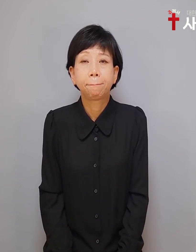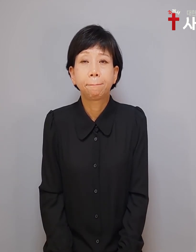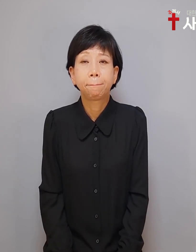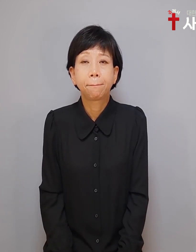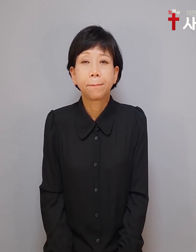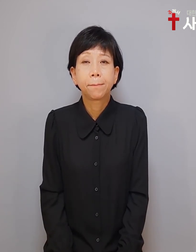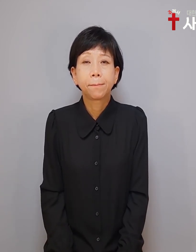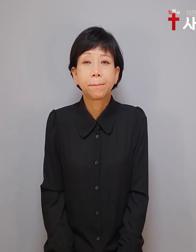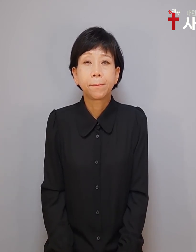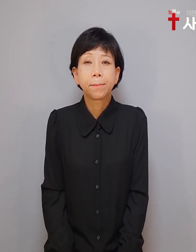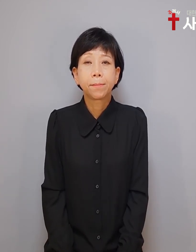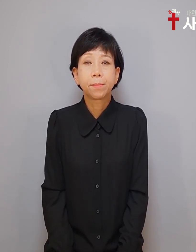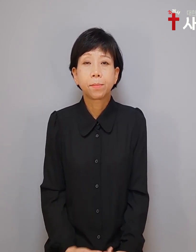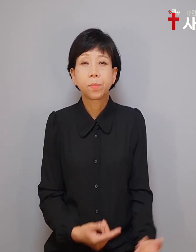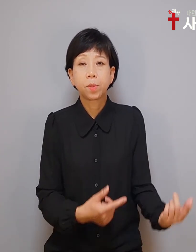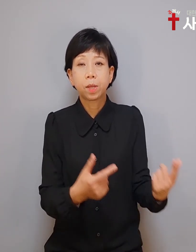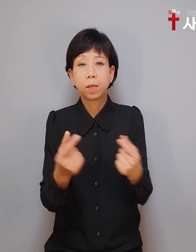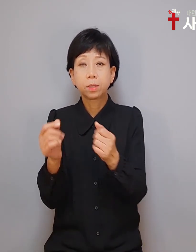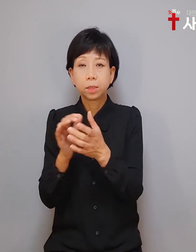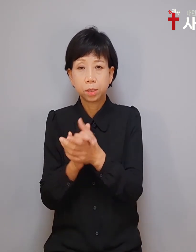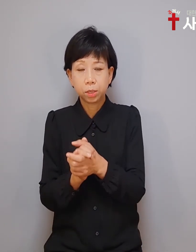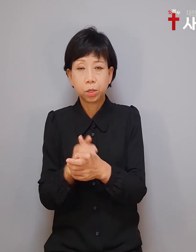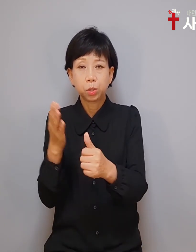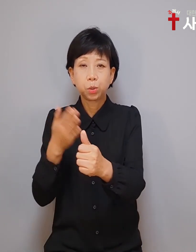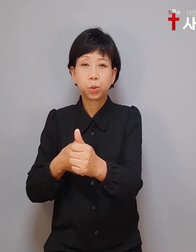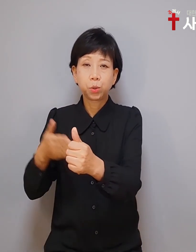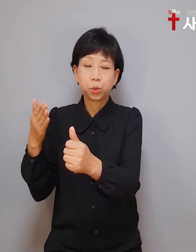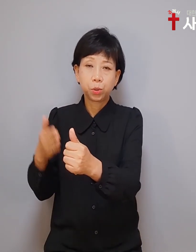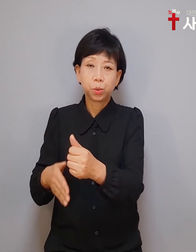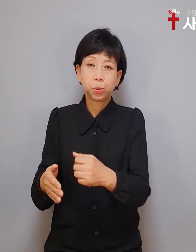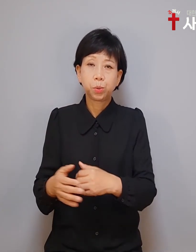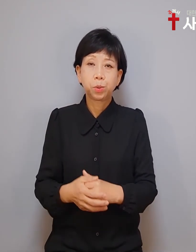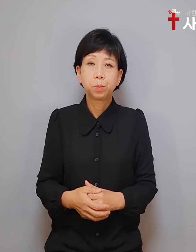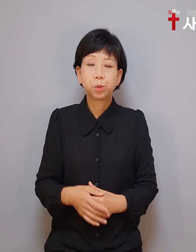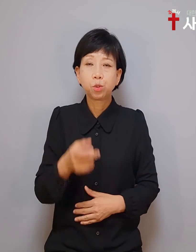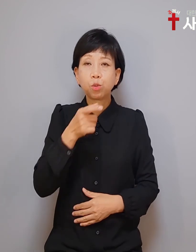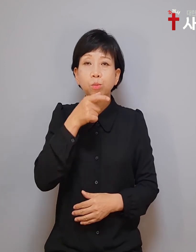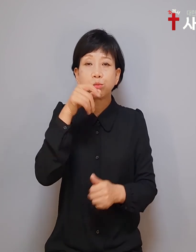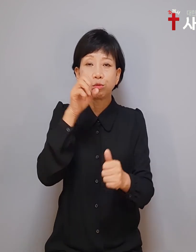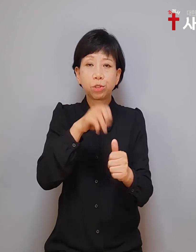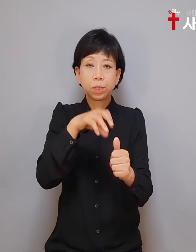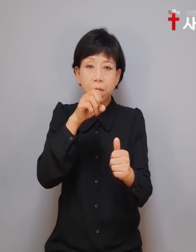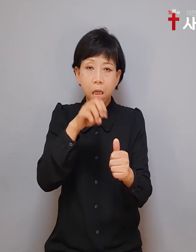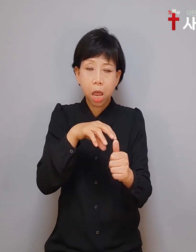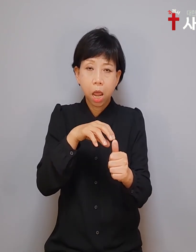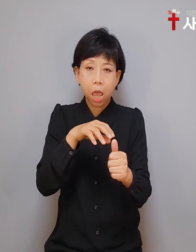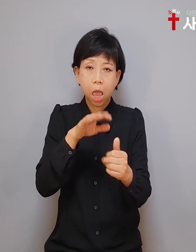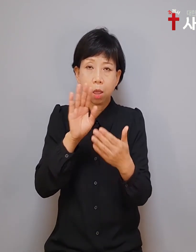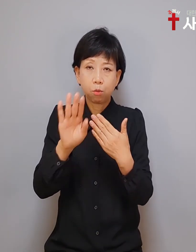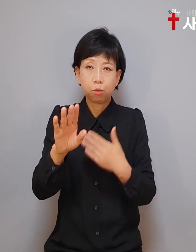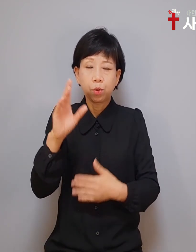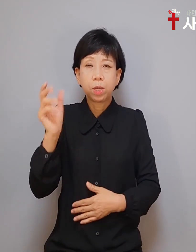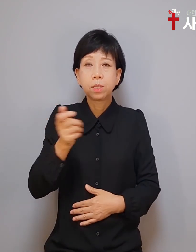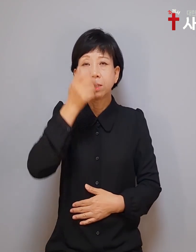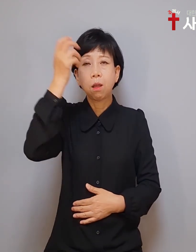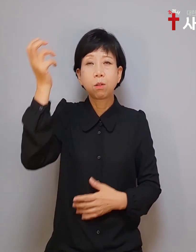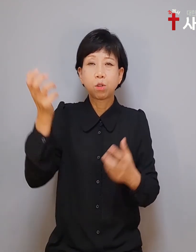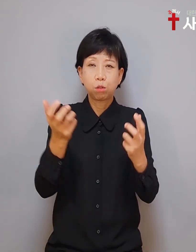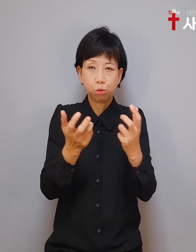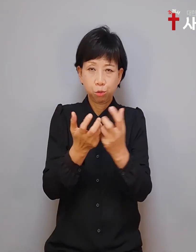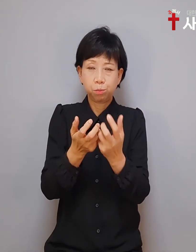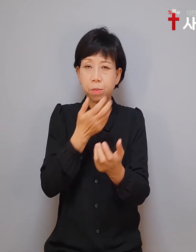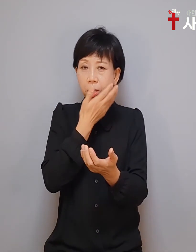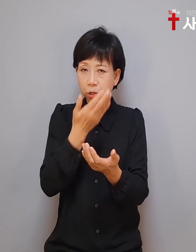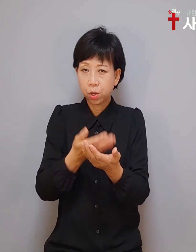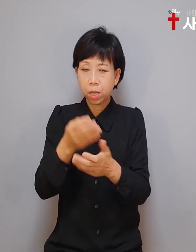우리 같이 기도해 주시면 좋겠습니다. 물 세례 받고 성령 충만한 귀한 하나님의